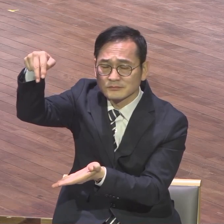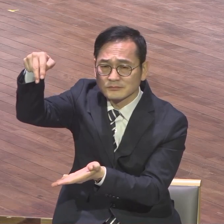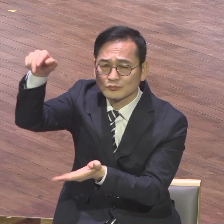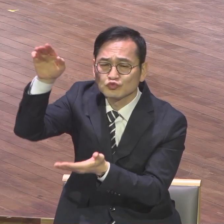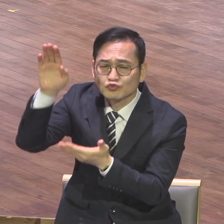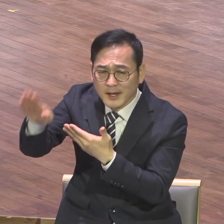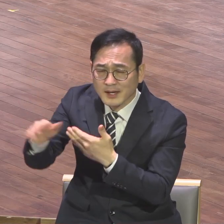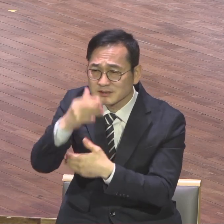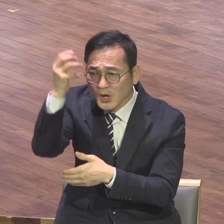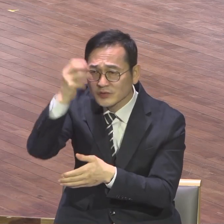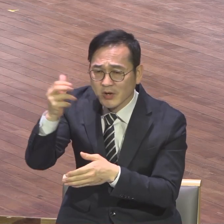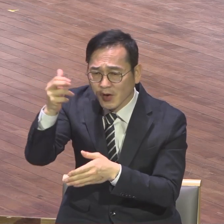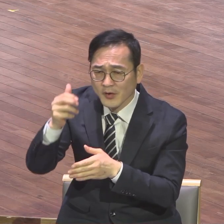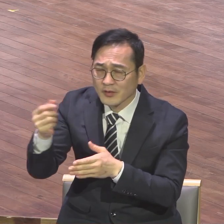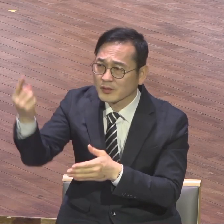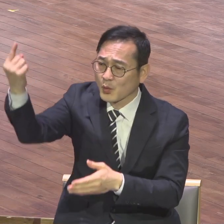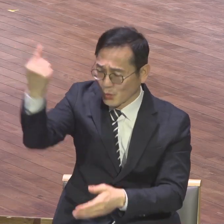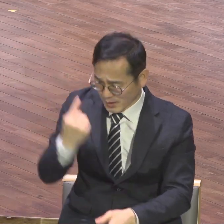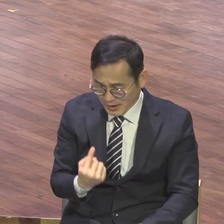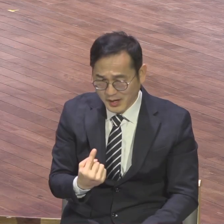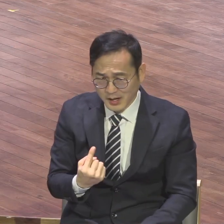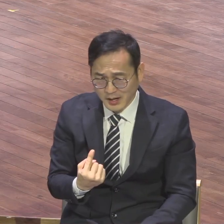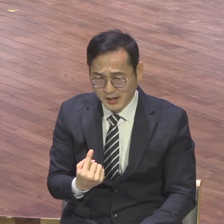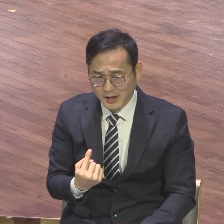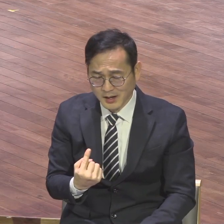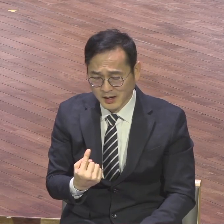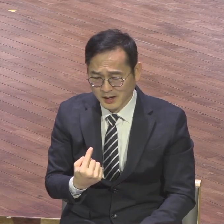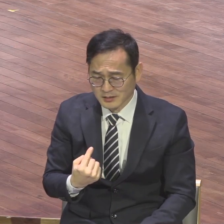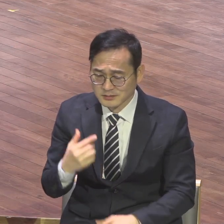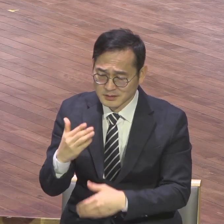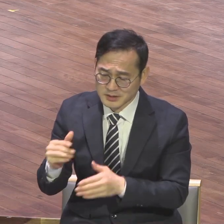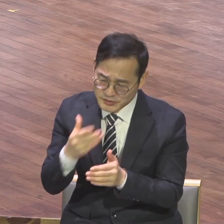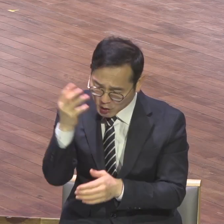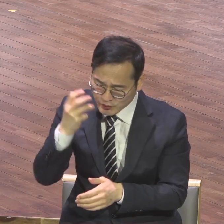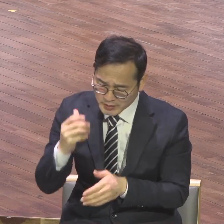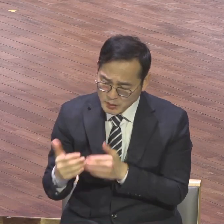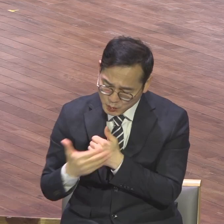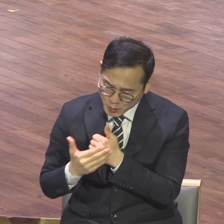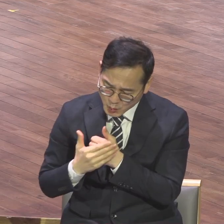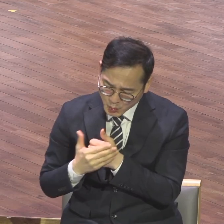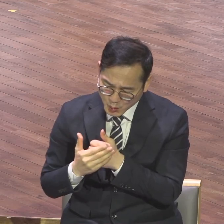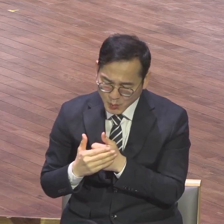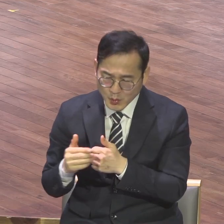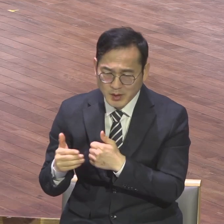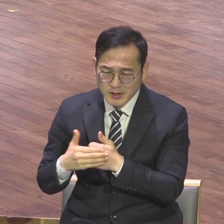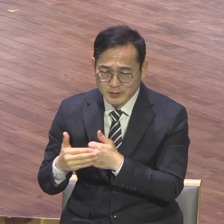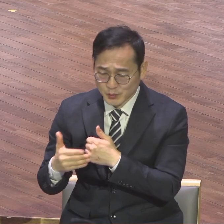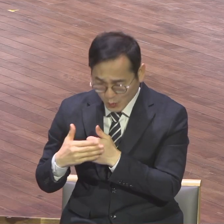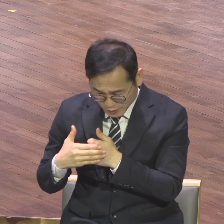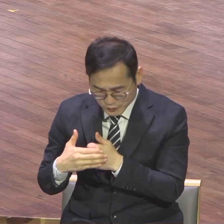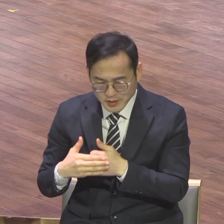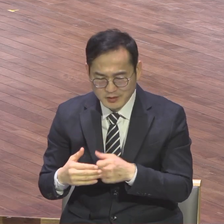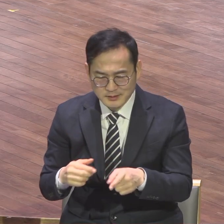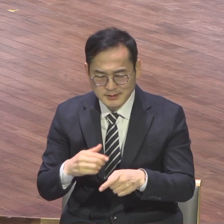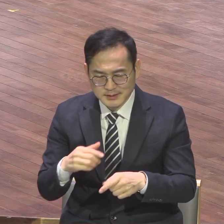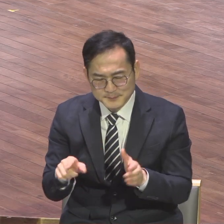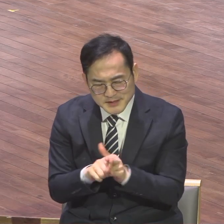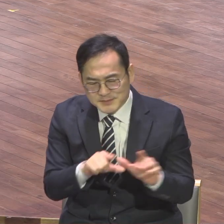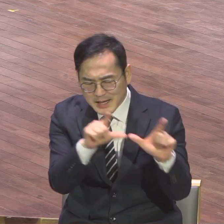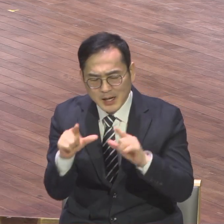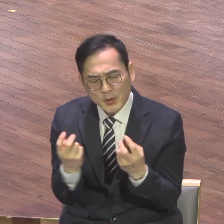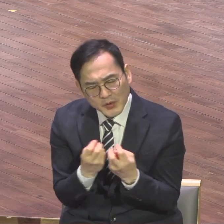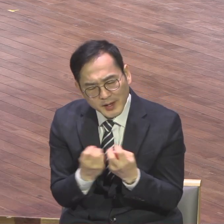그야말로 성령 인도 받으면서 신앙생활을 어떻게 해야 될 것인가 하는 것을 기록한 책이에요. 그래서 이 사도행전